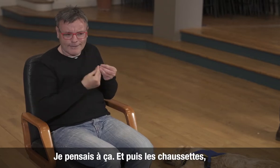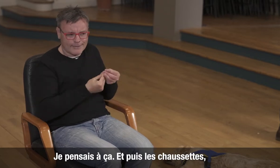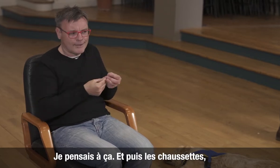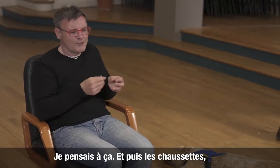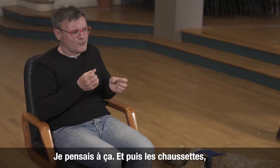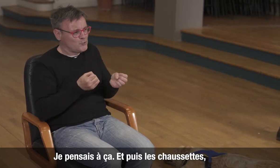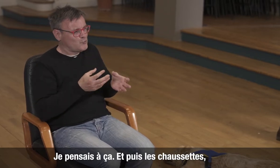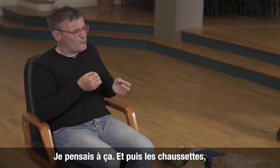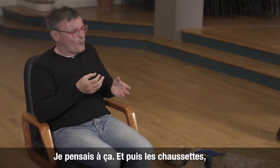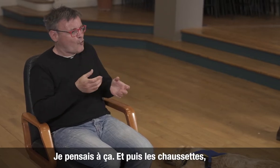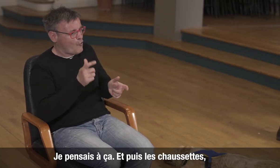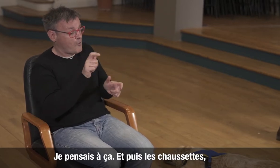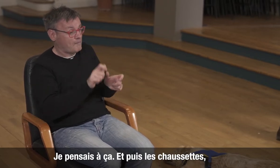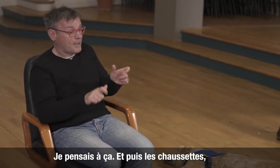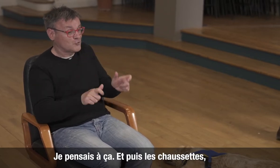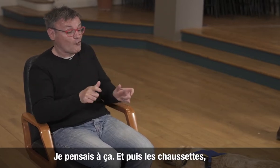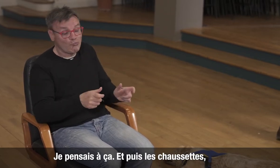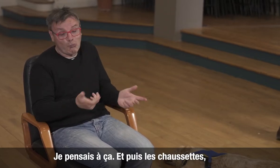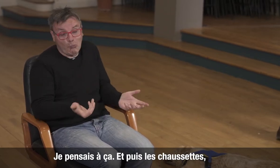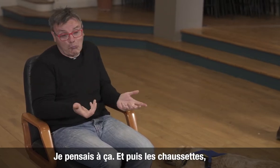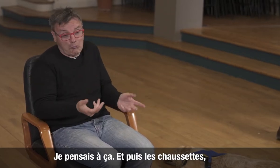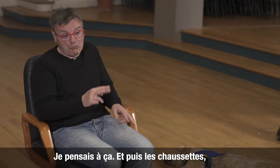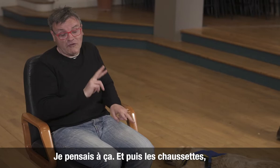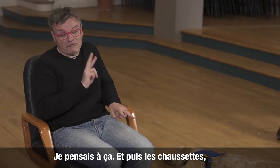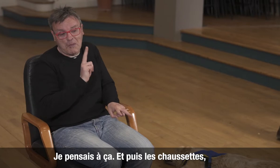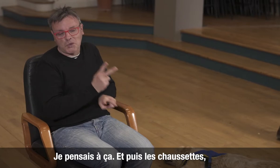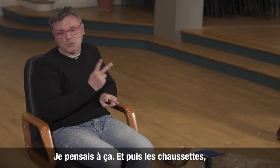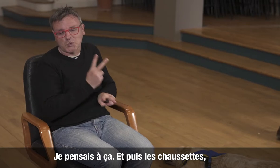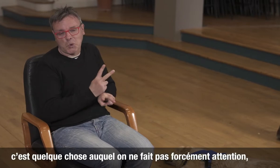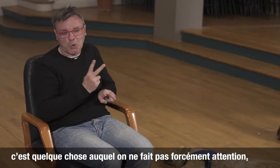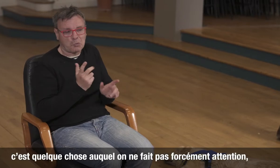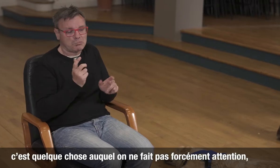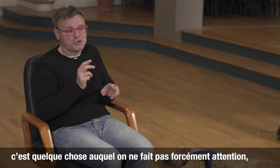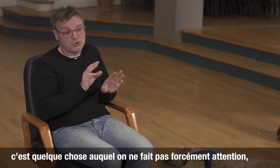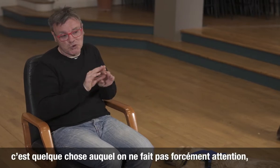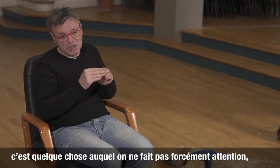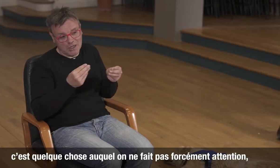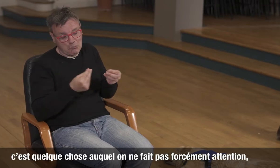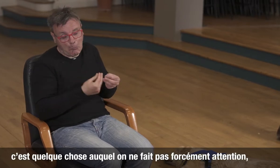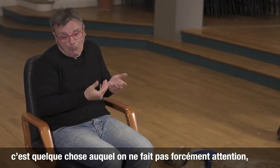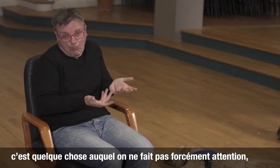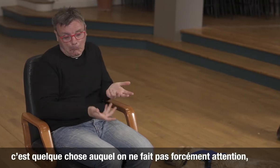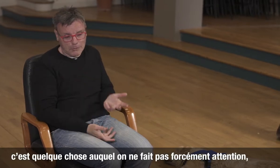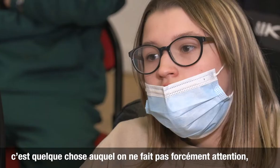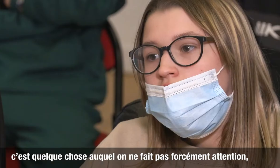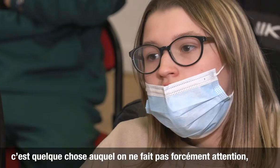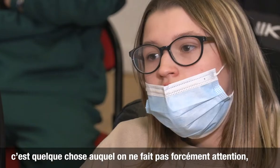Donc, je pensais à ça. Et puis, les chaussettes, en fait, c'est quelque chose auquel on ne fait pas forcément attention.